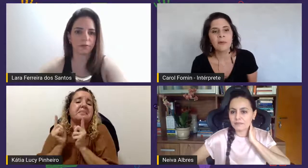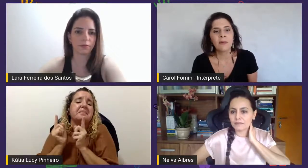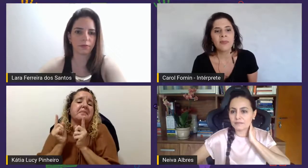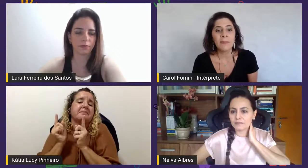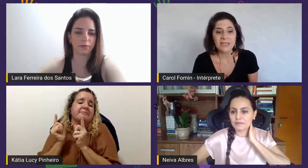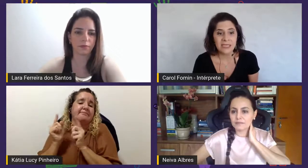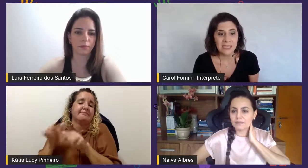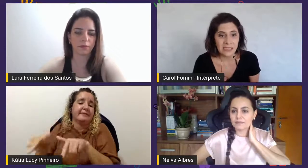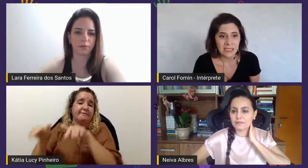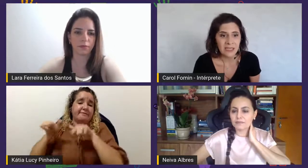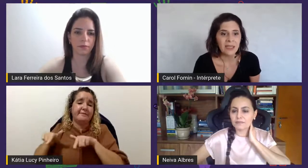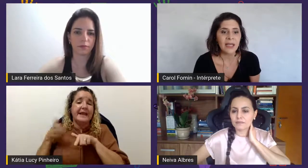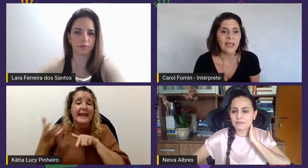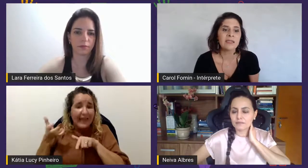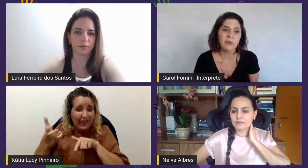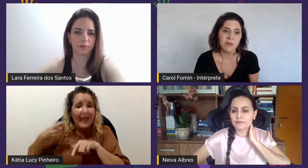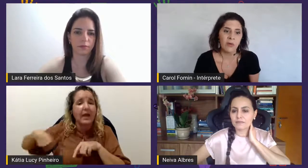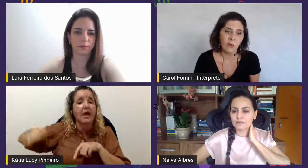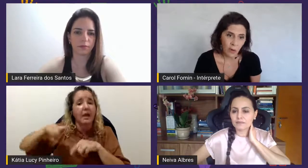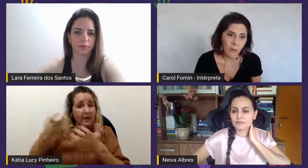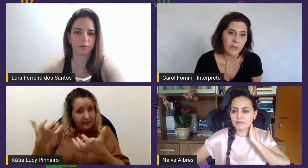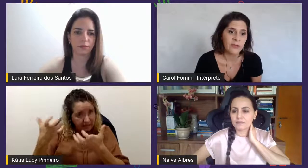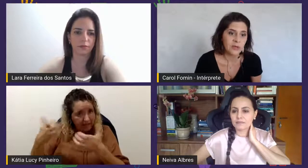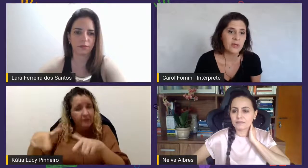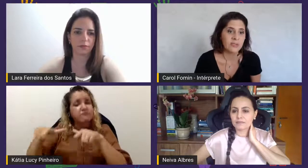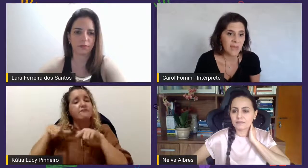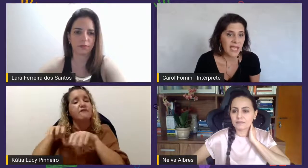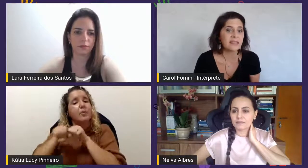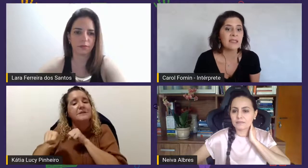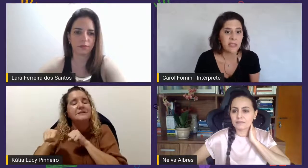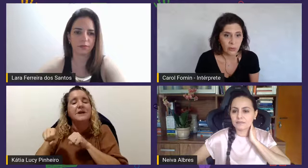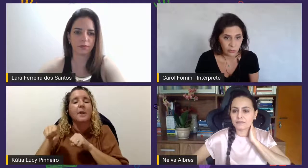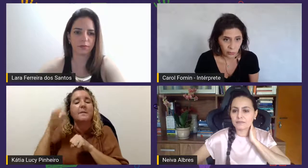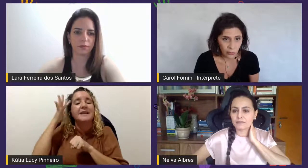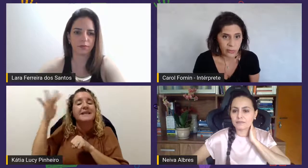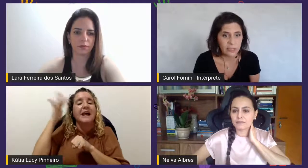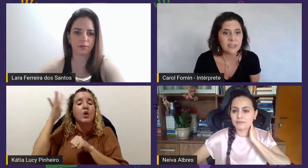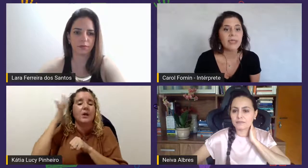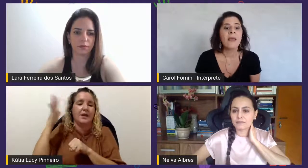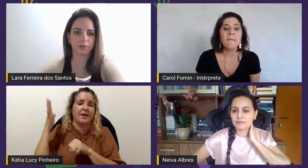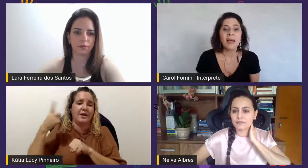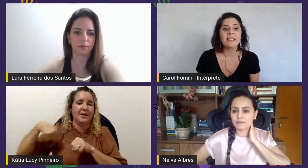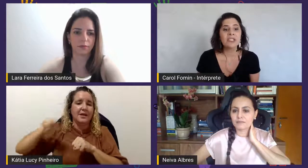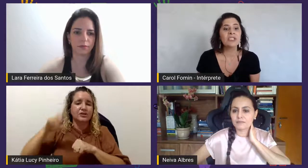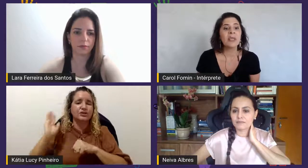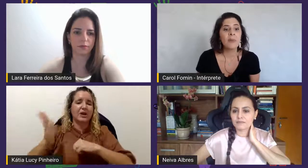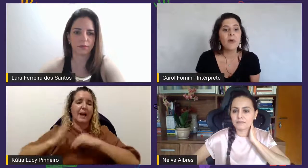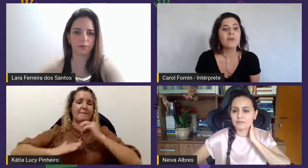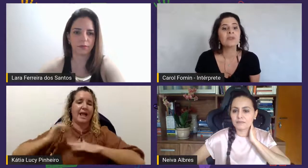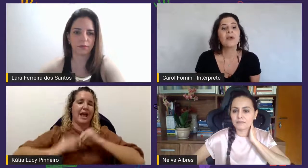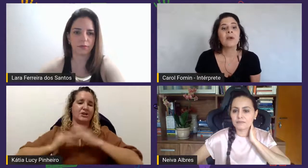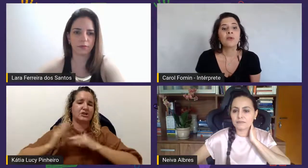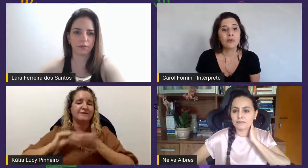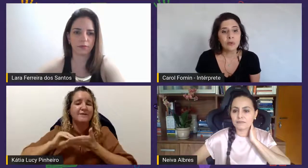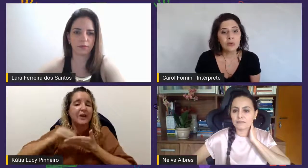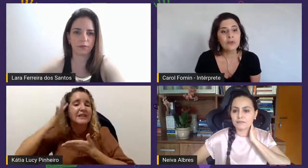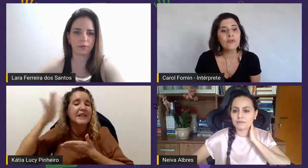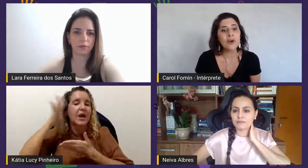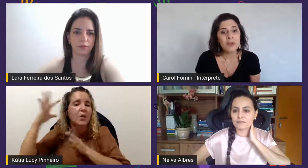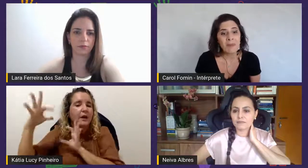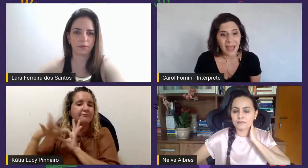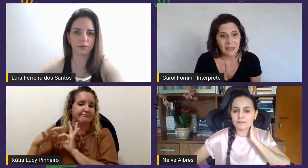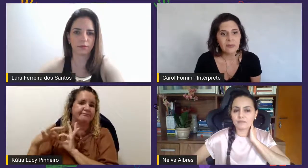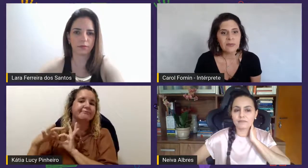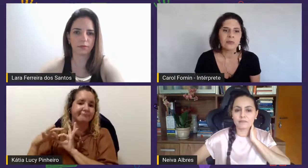alunos que estão na pesquisa, né, que são ou professores, mestres e doutores, mas a gente tem poucos